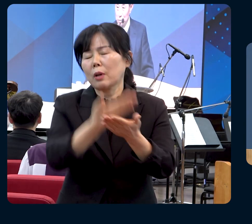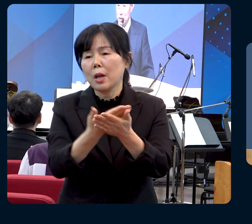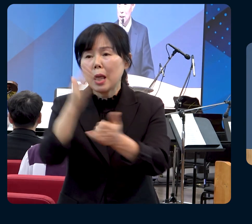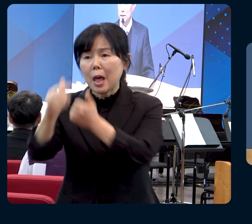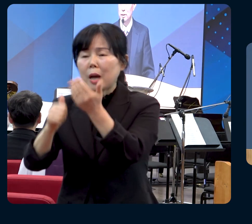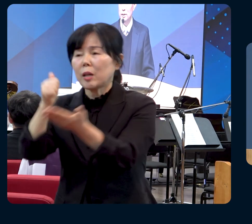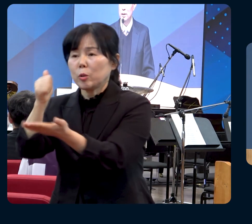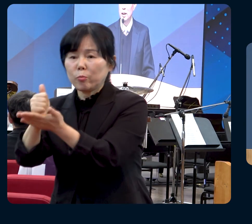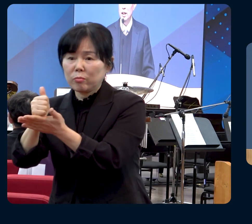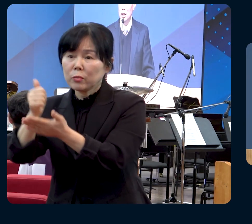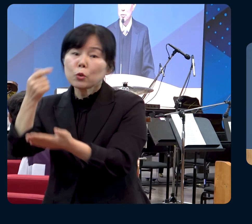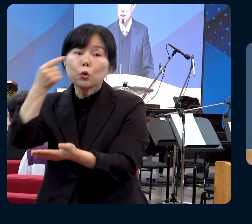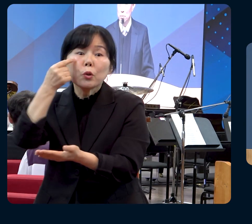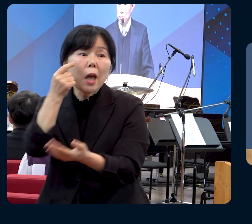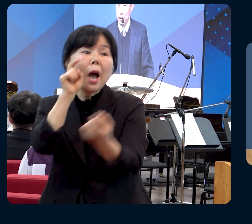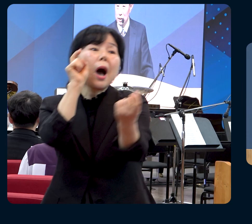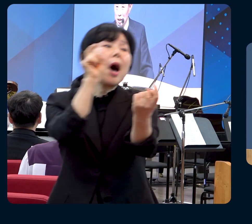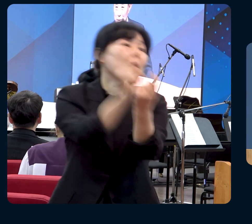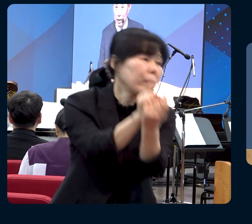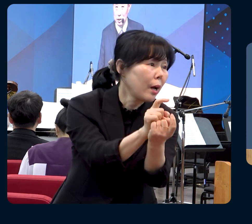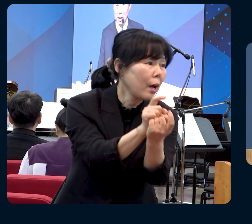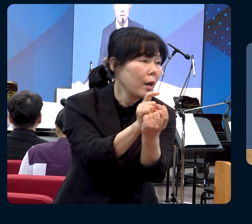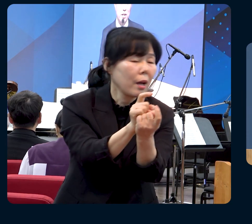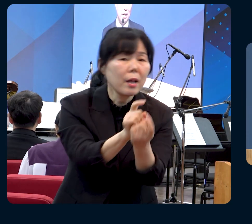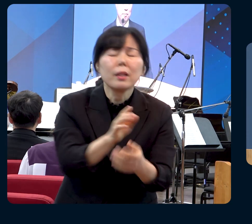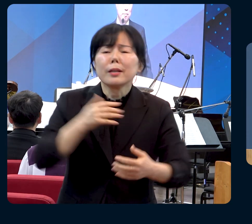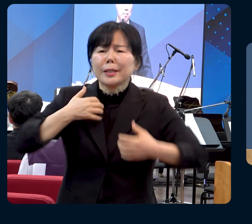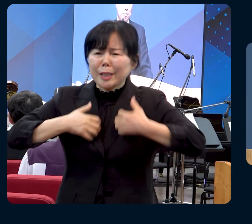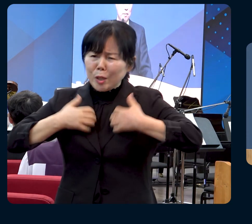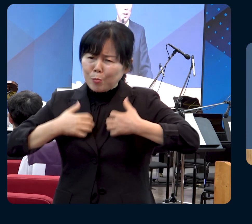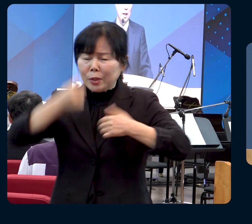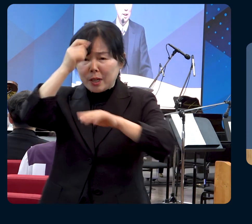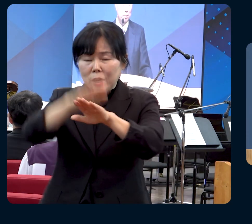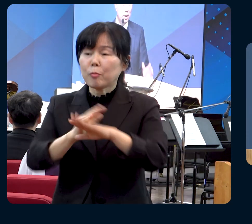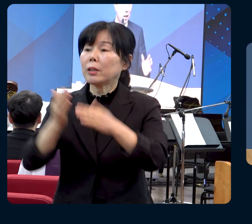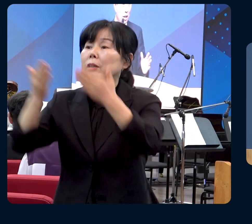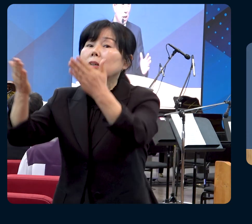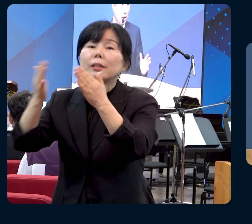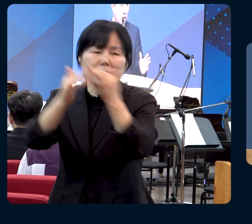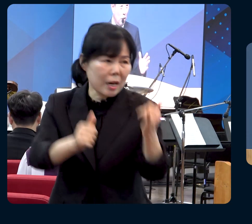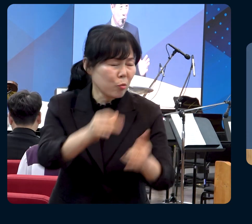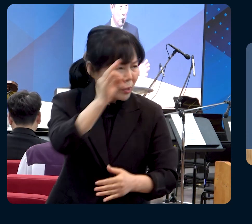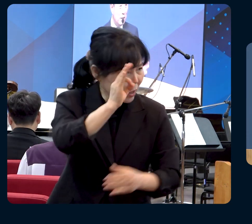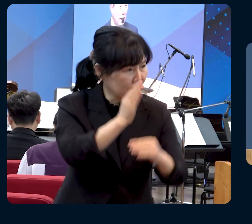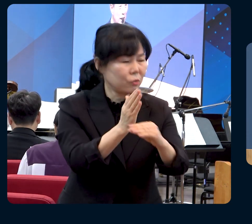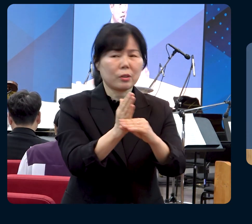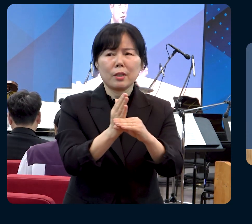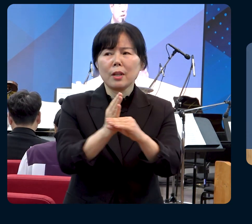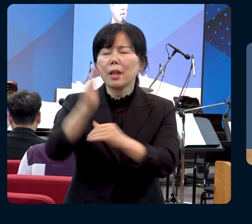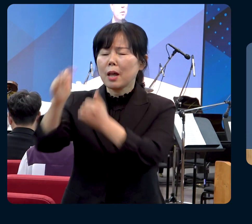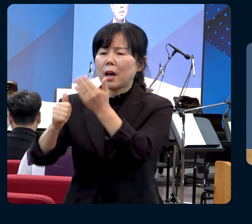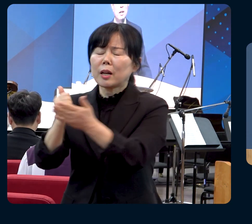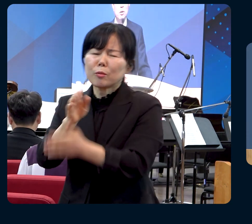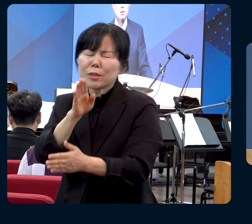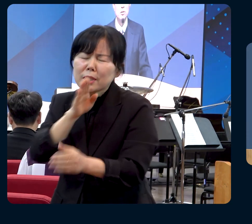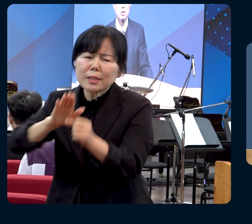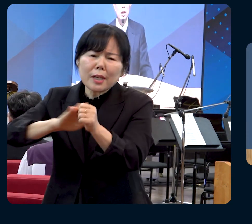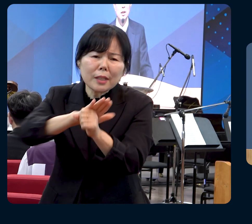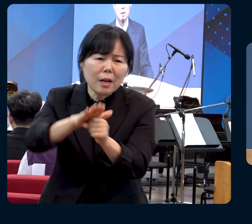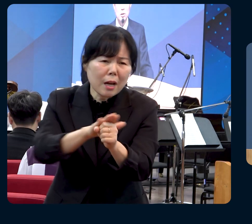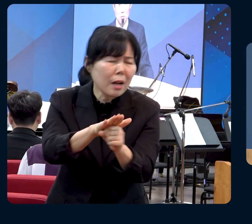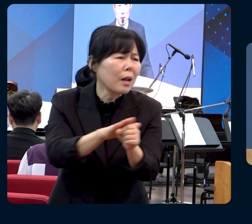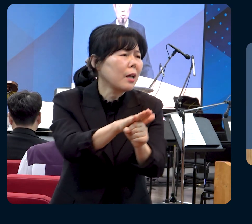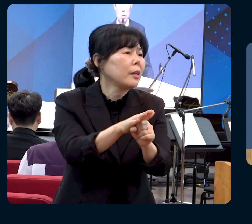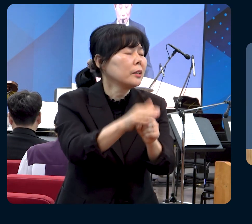드는 예배자, 하나님이 기뻐하는 예배를 드리는 사람, 하나님이 정말 사랑하시는 예배자가 되는